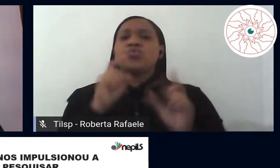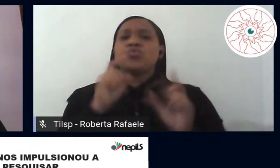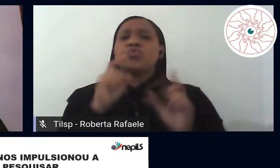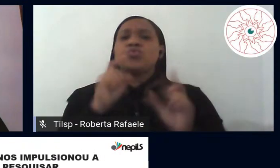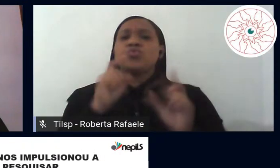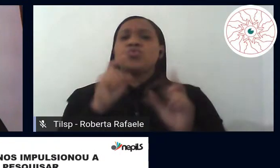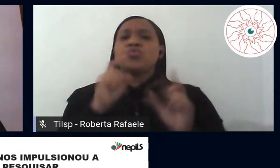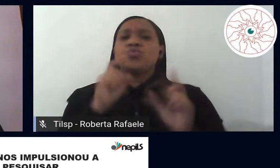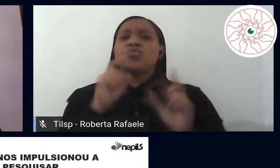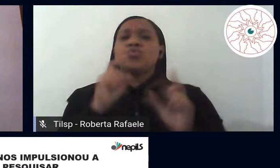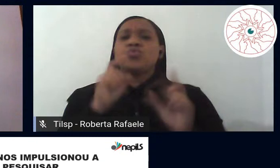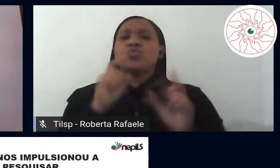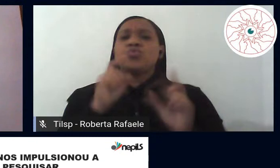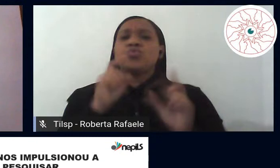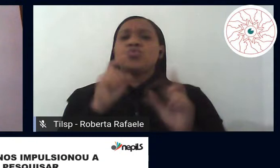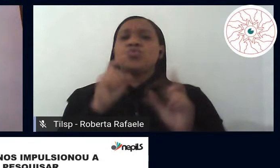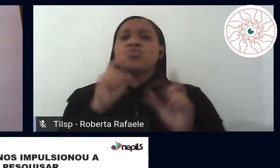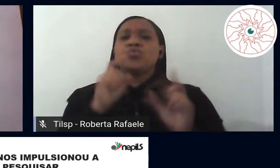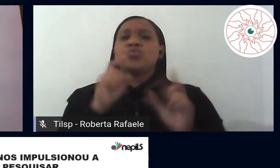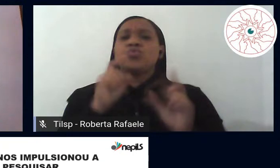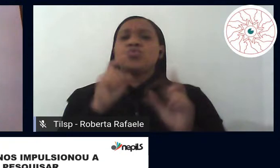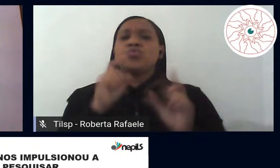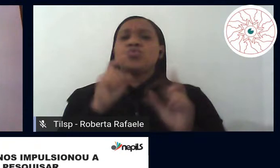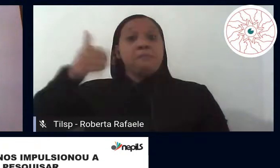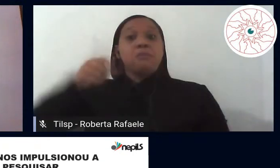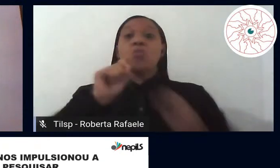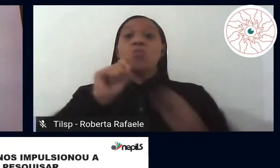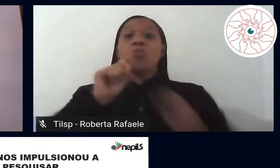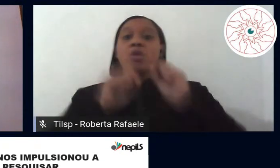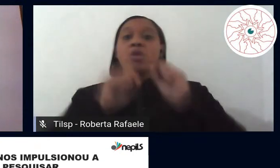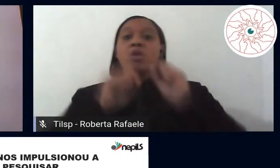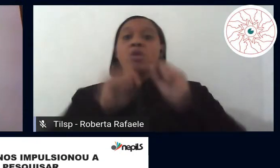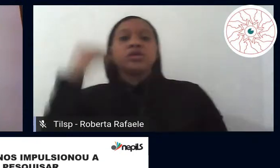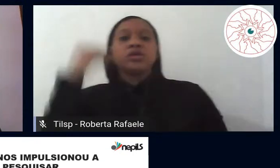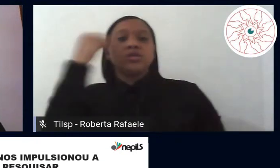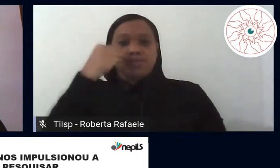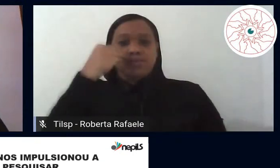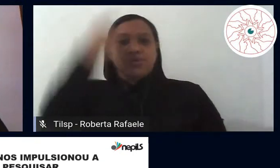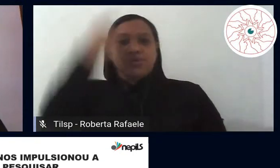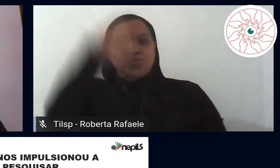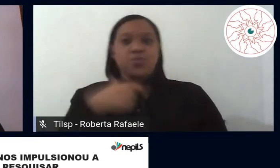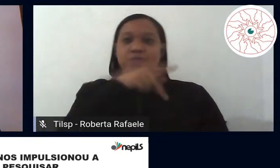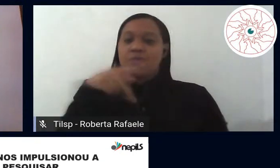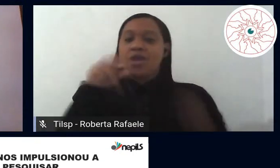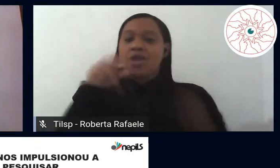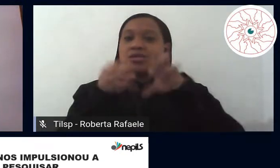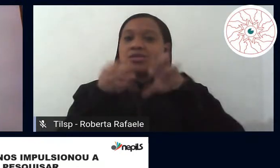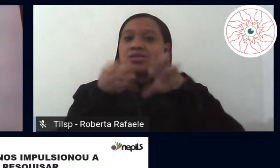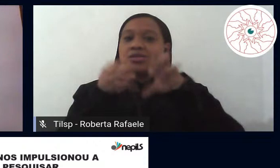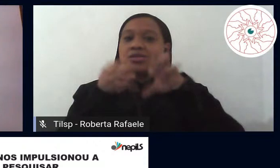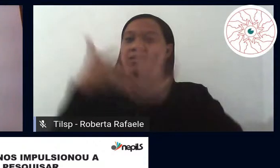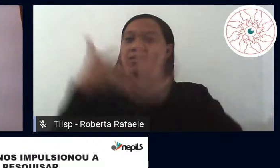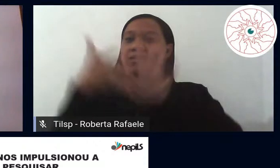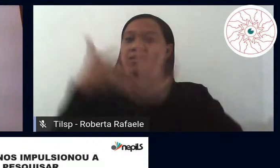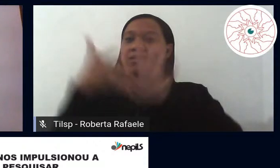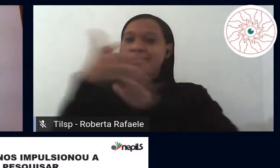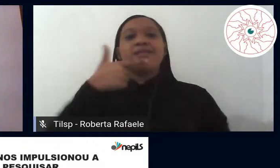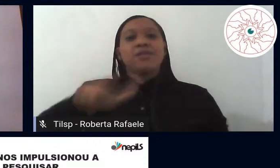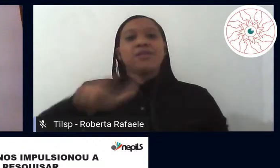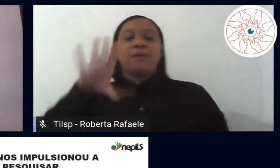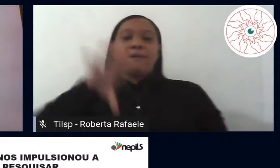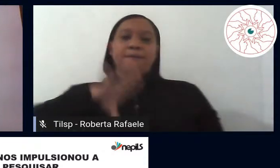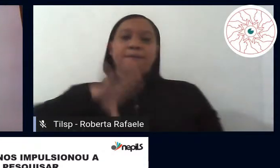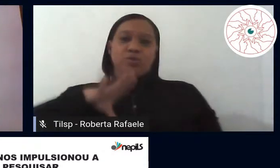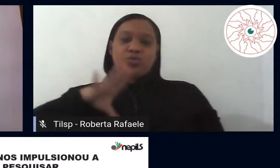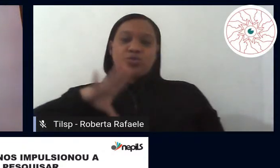docente no ensino de Libras e da língua portuguesa como segunda língua, né, no Centro de Apoio Pedagógico de Piaú,